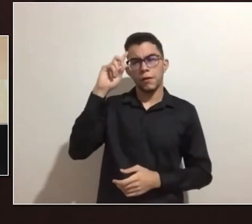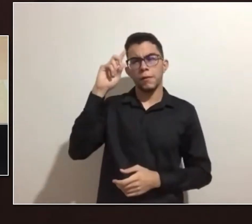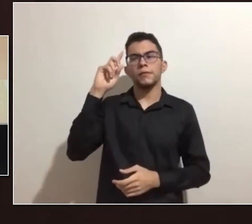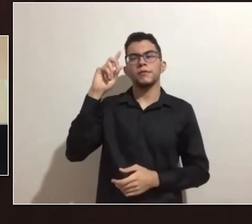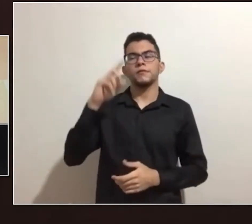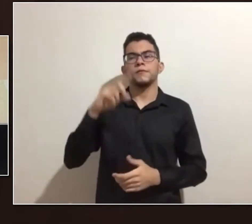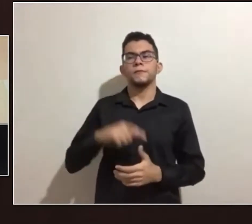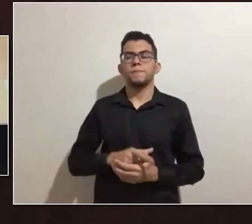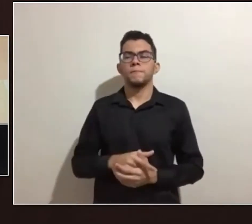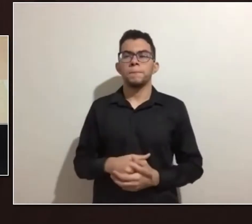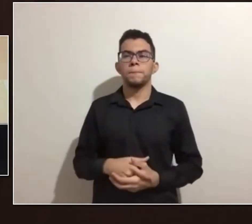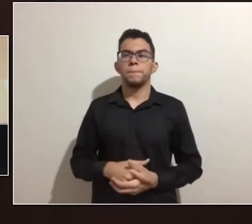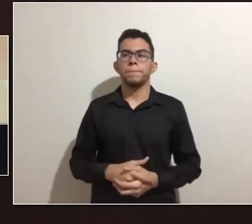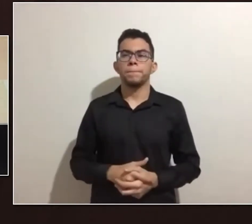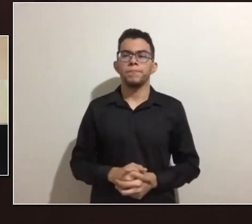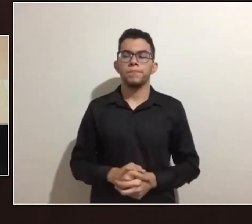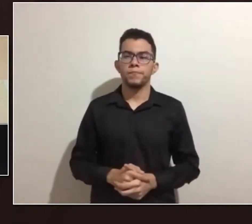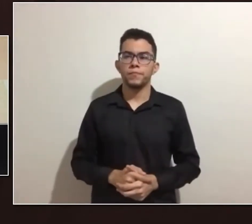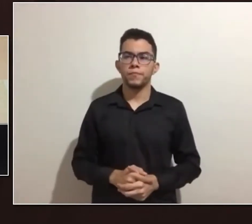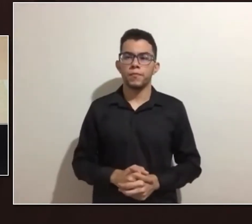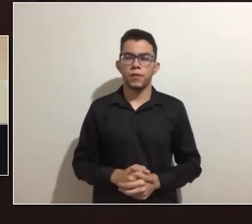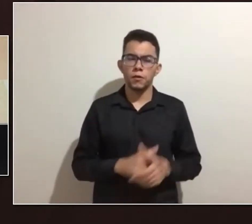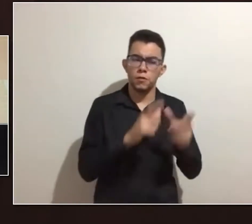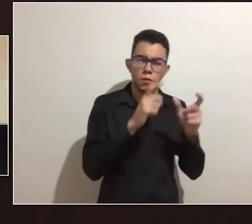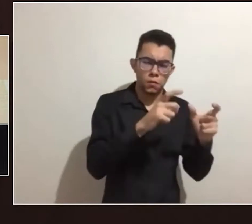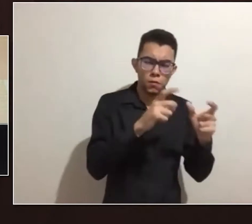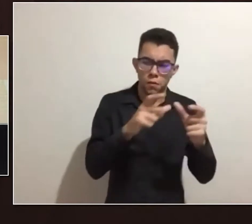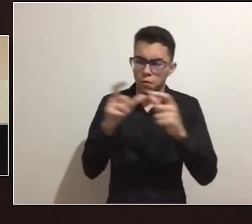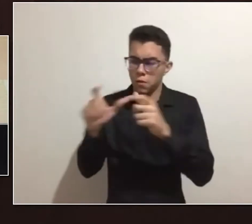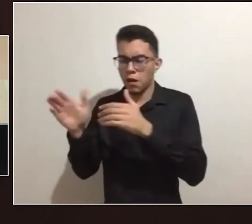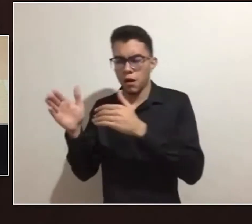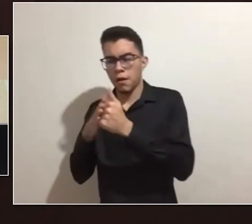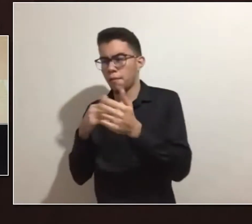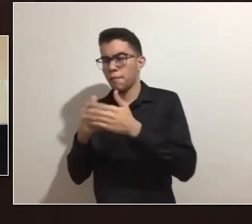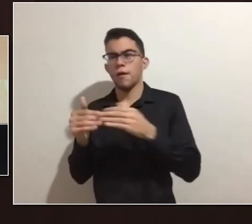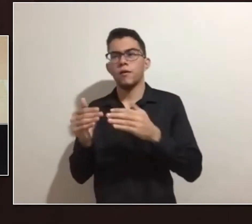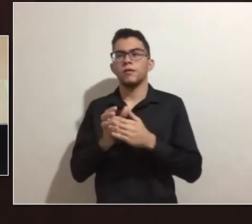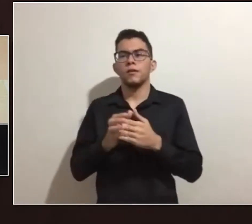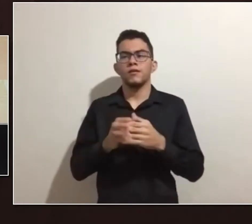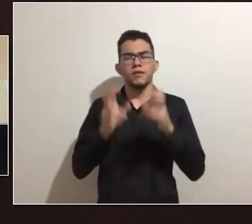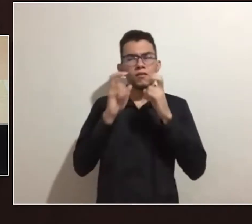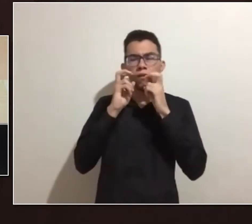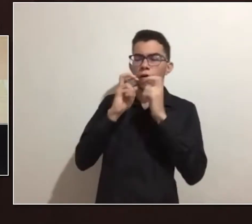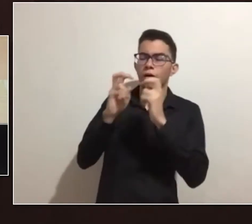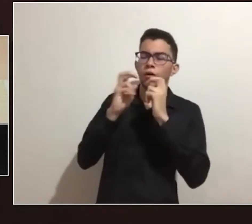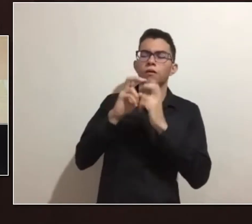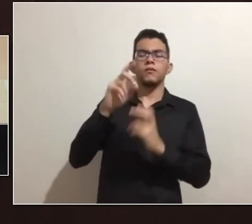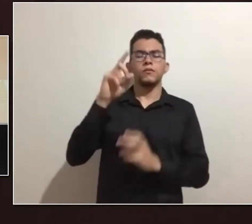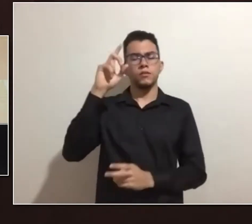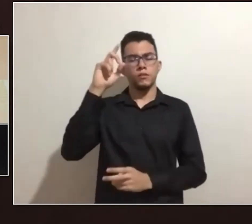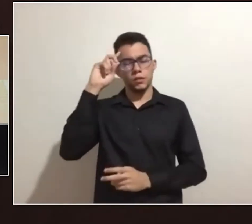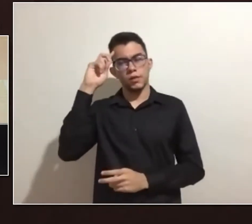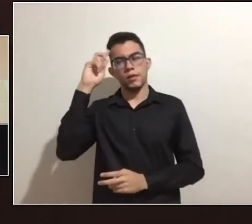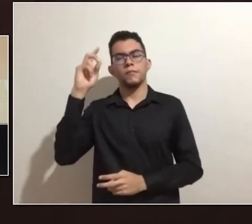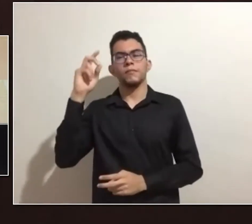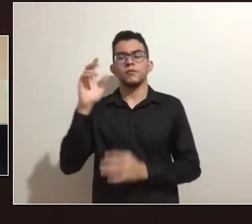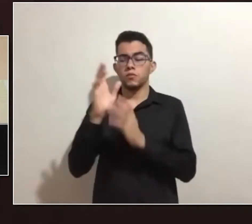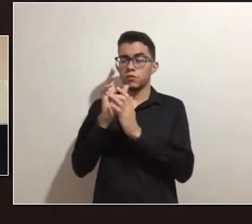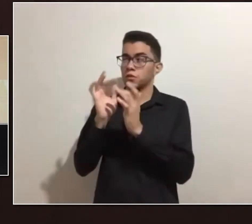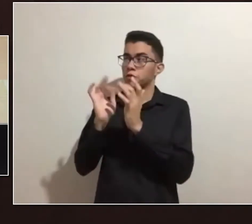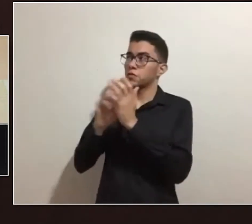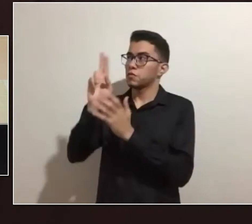em todos os lugares nós invocamos o nome do Senhor, porque o invocar é a